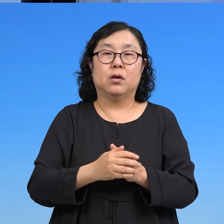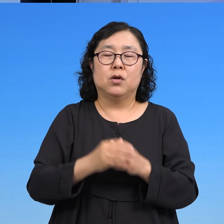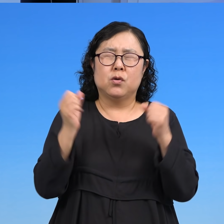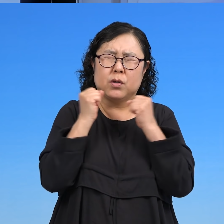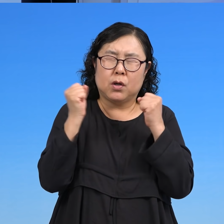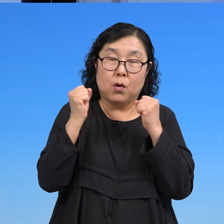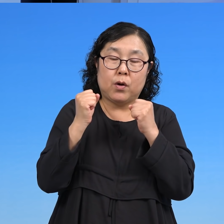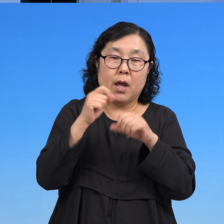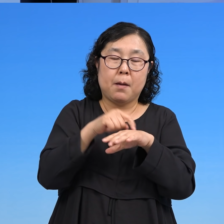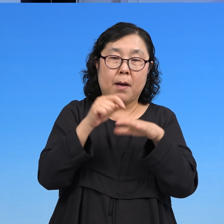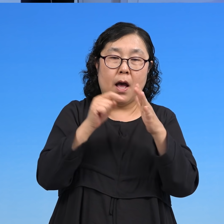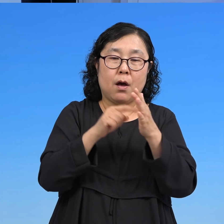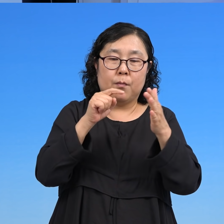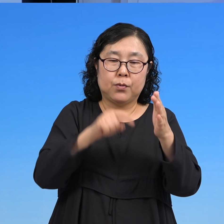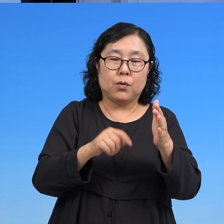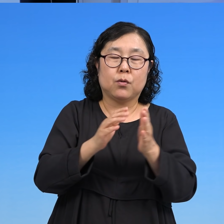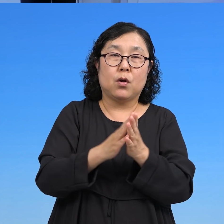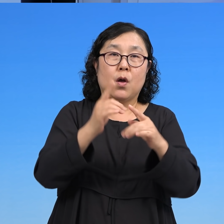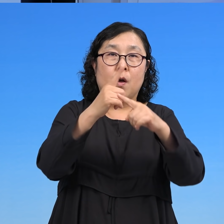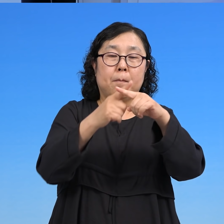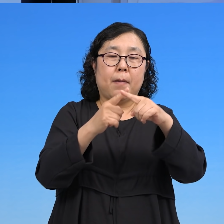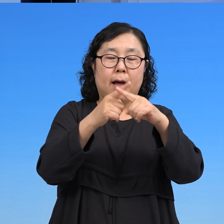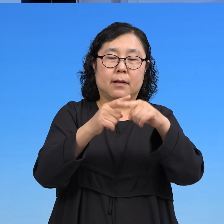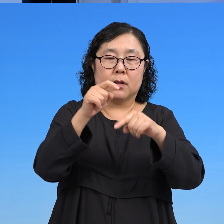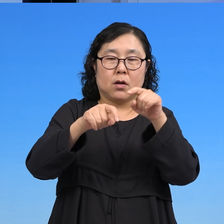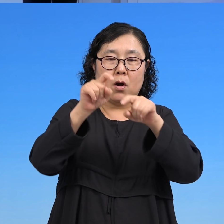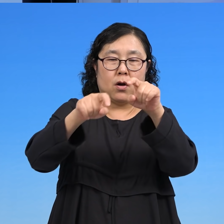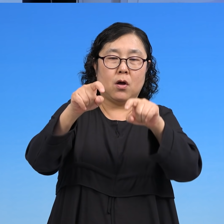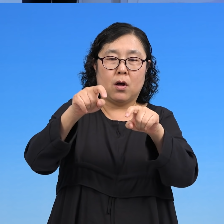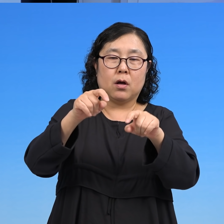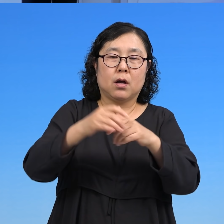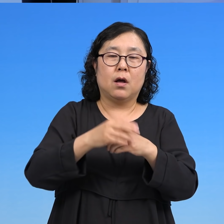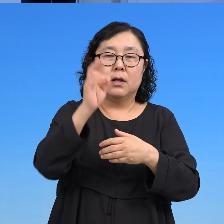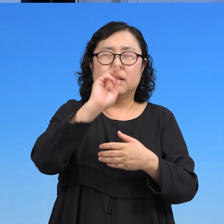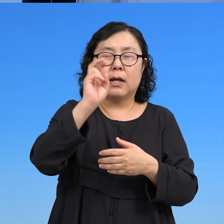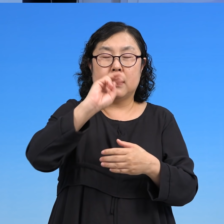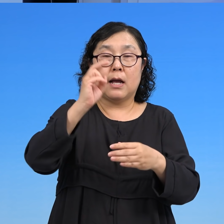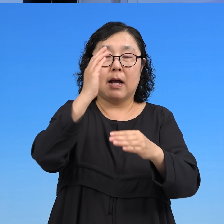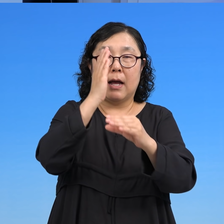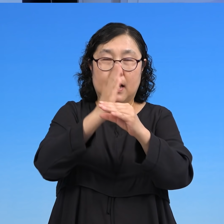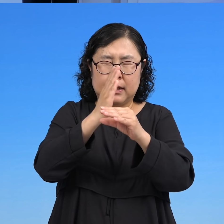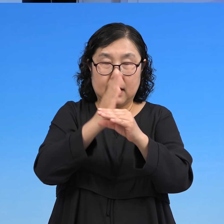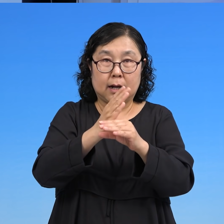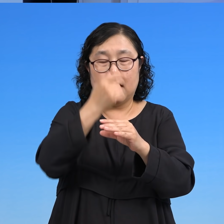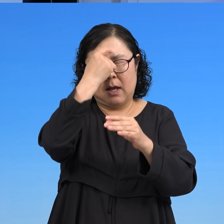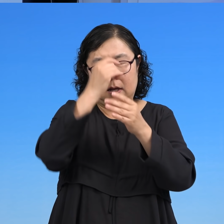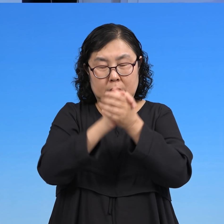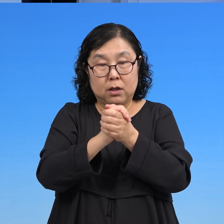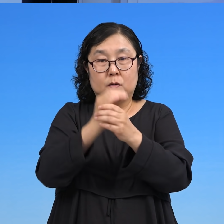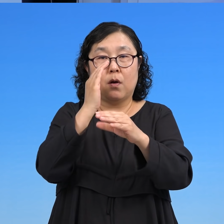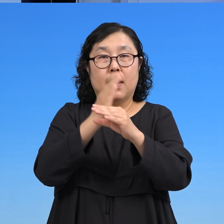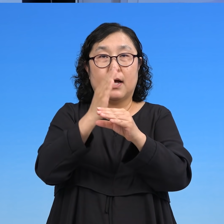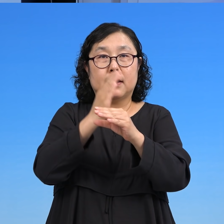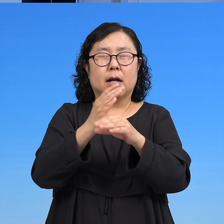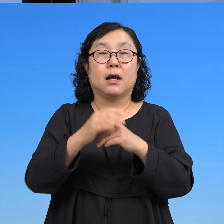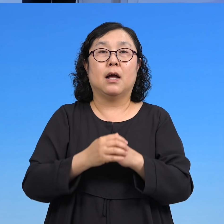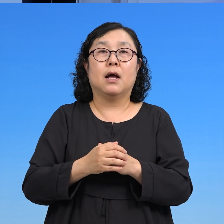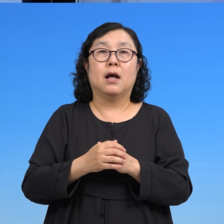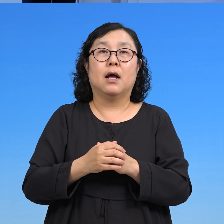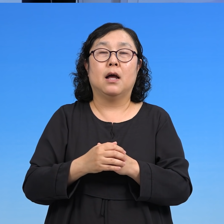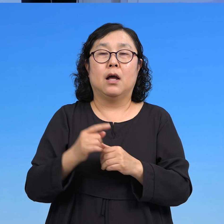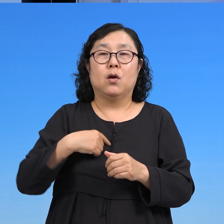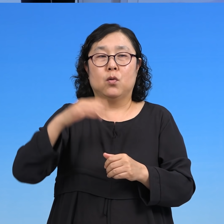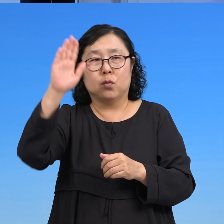16km를 추운 겨울에 마음으로 절반 걸어 나오면서 찬양하다가 기도하다가